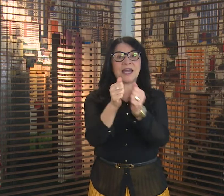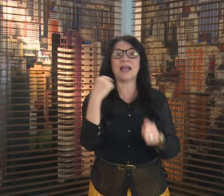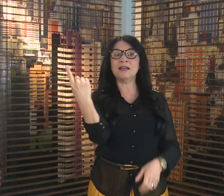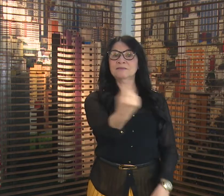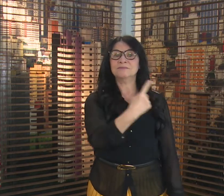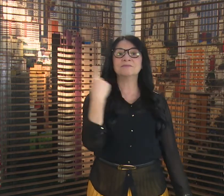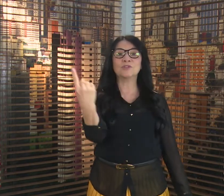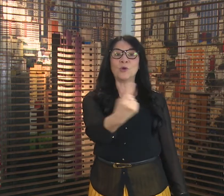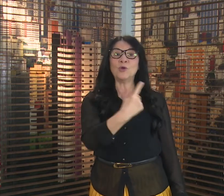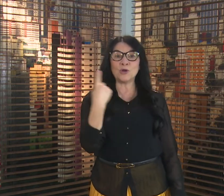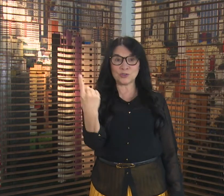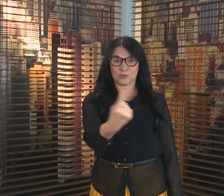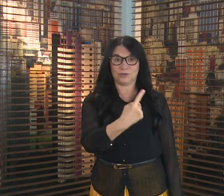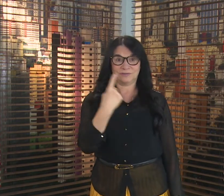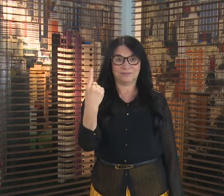estará conosco.